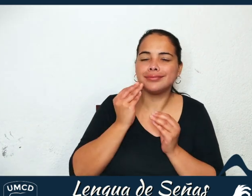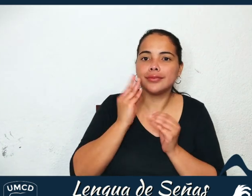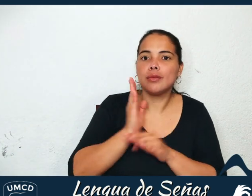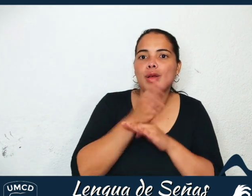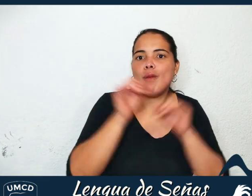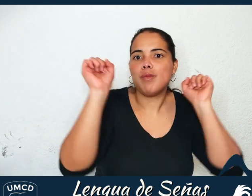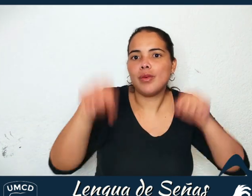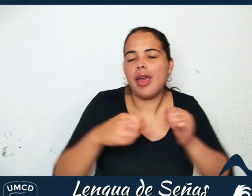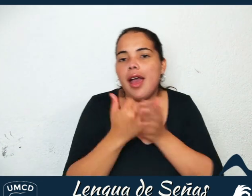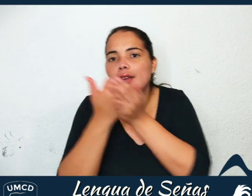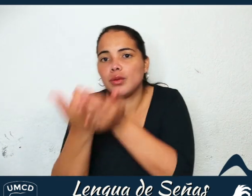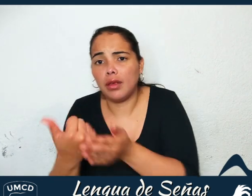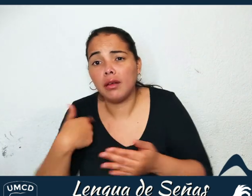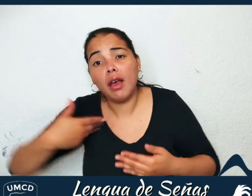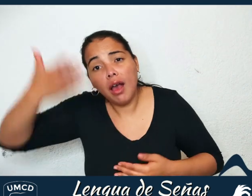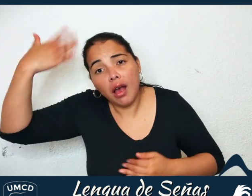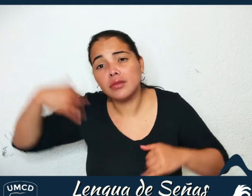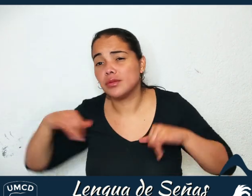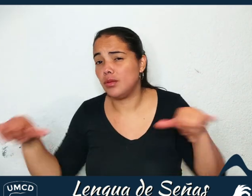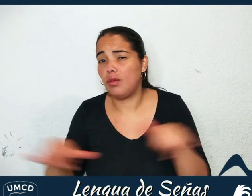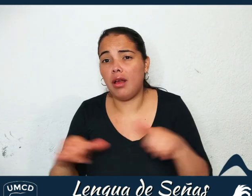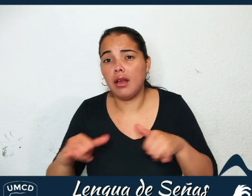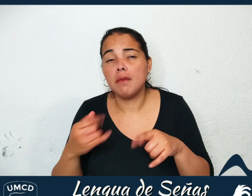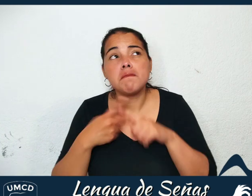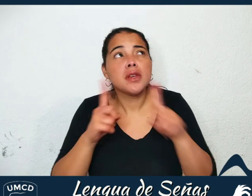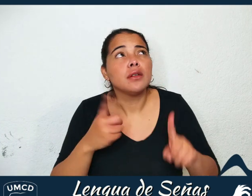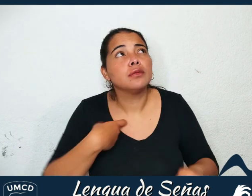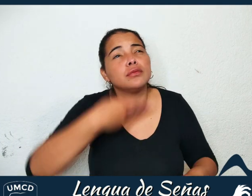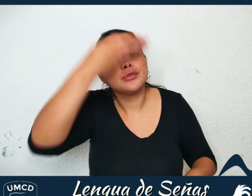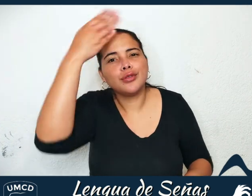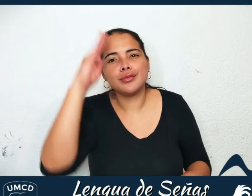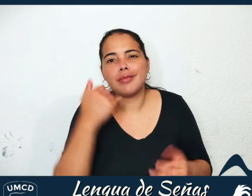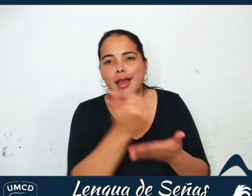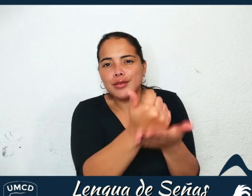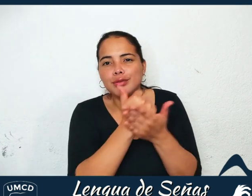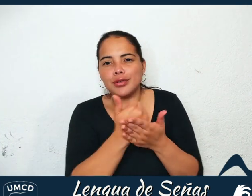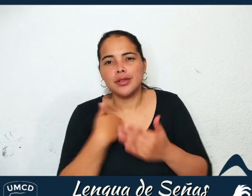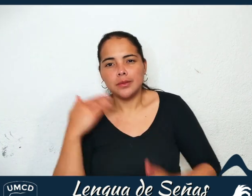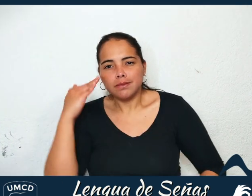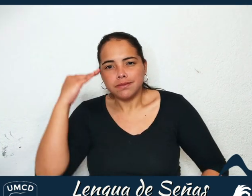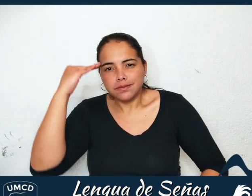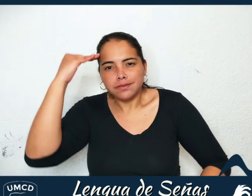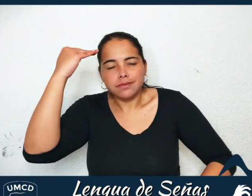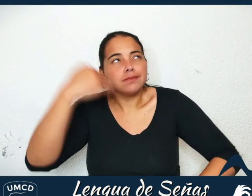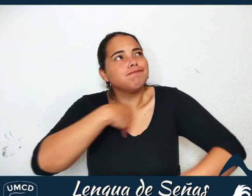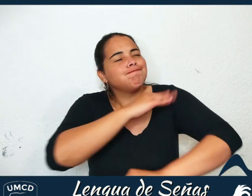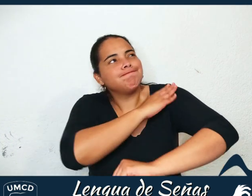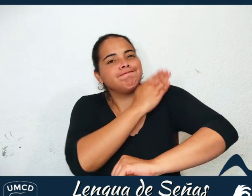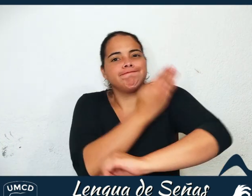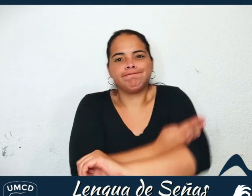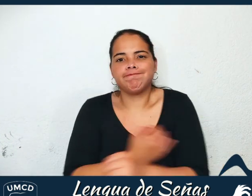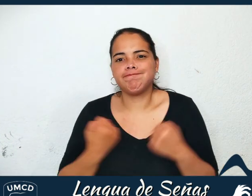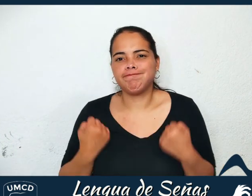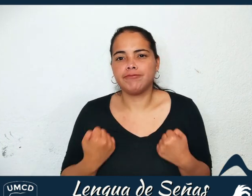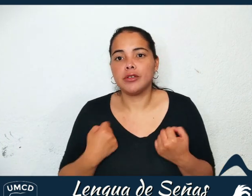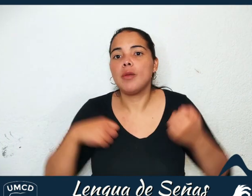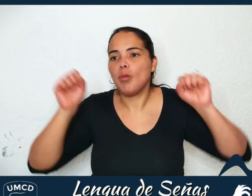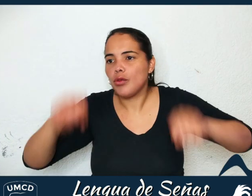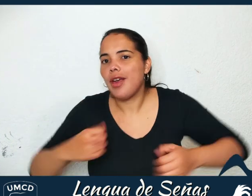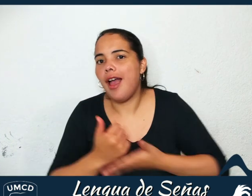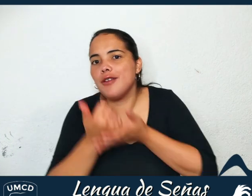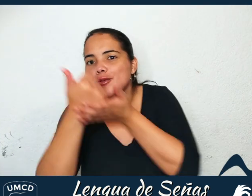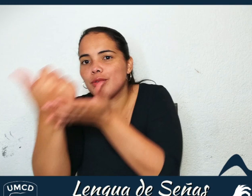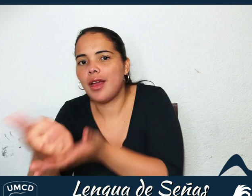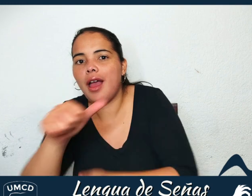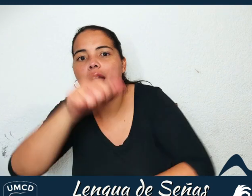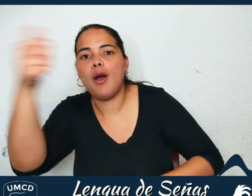para nosotros, trabaja en nosotros para usarnos a nosotros después en un futuro y ministrar